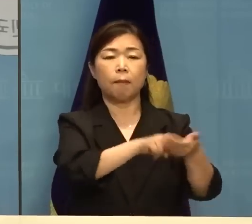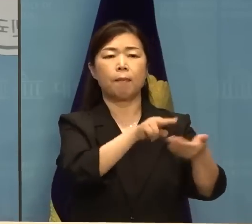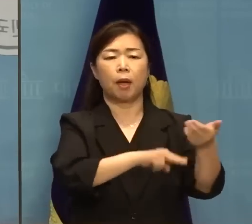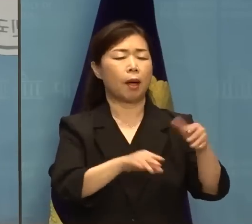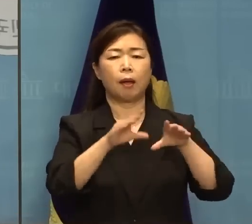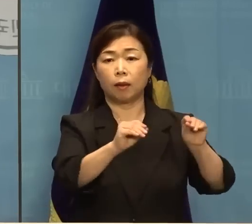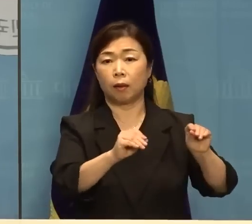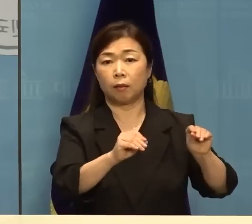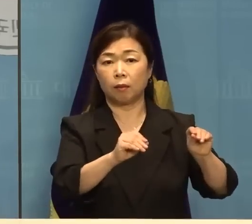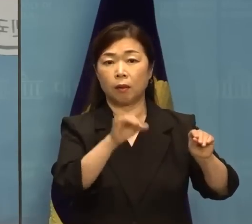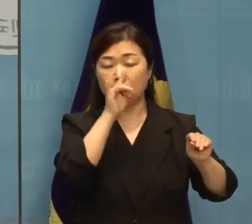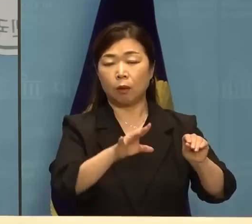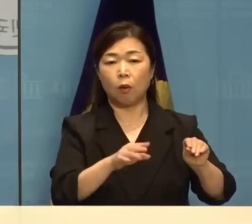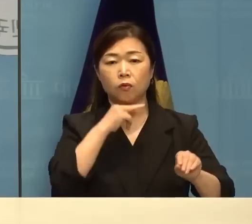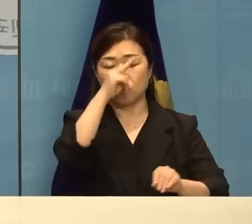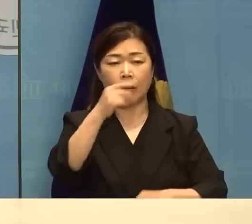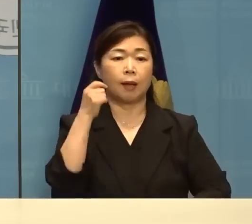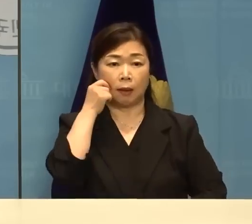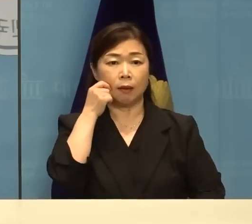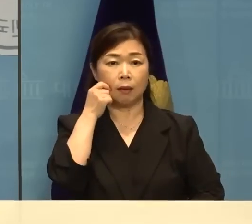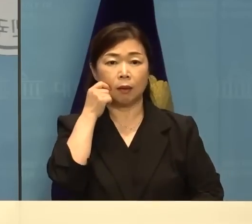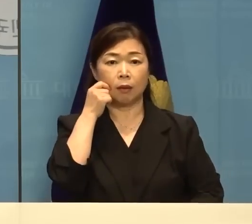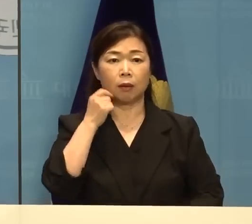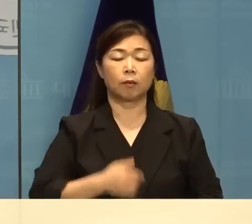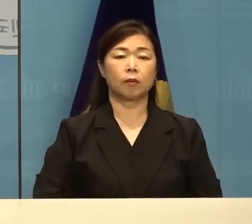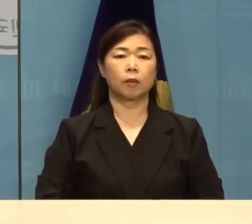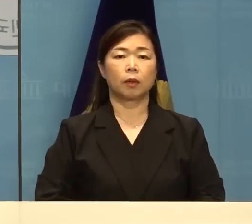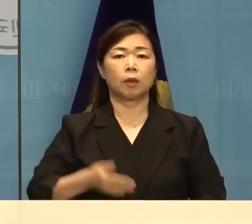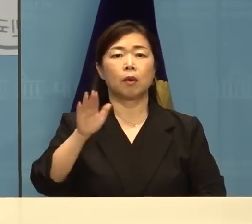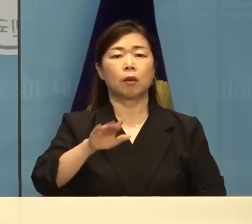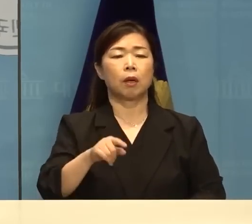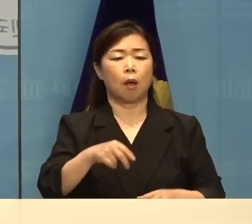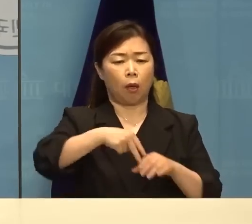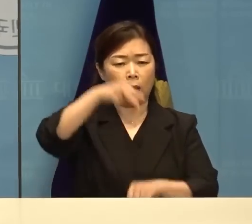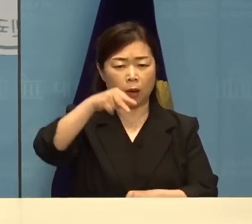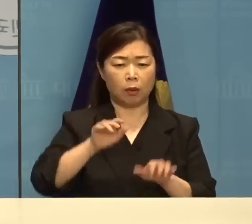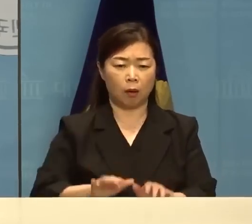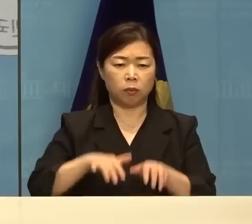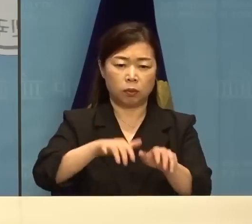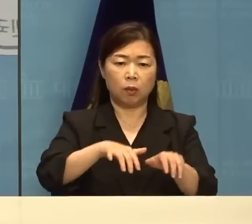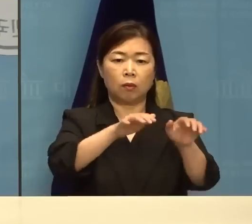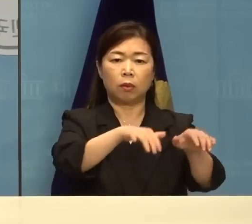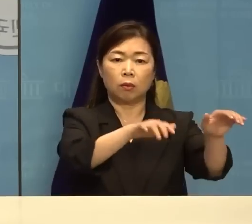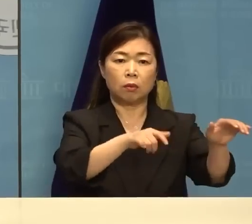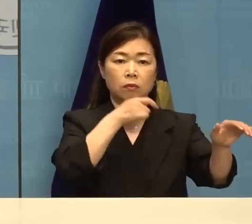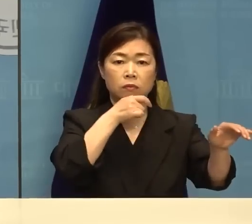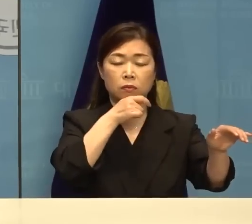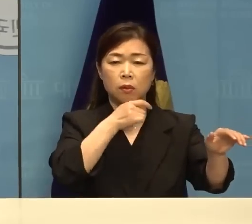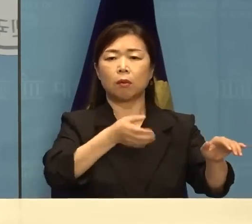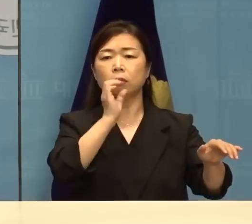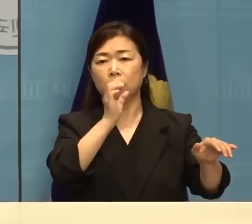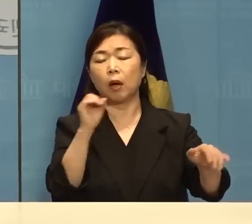행위 못하도록 돼 있고 술 못 마시도록 돼 있는데 거의 반대차로 행진하면서 술도 마시고 그런 사람들도